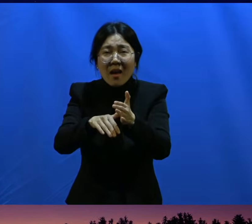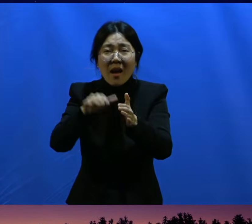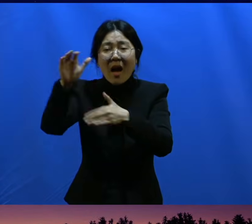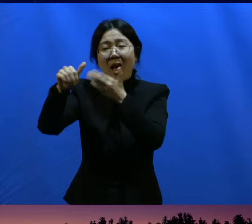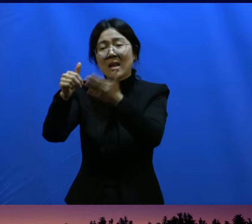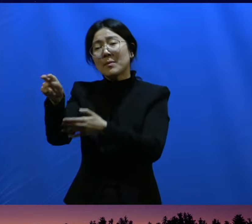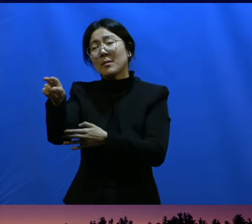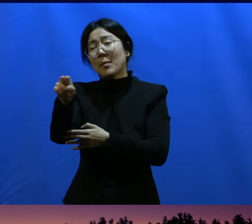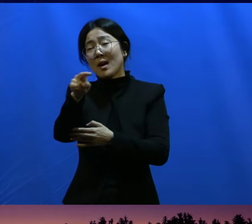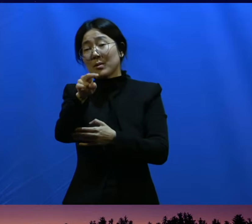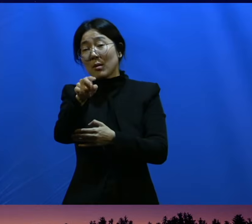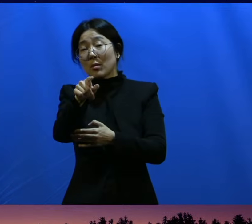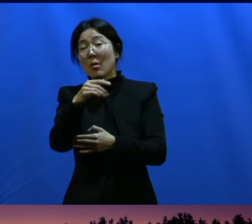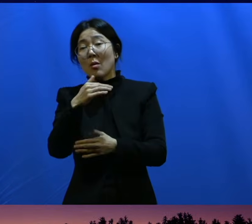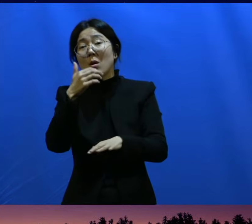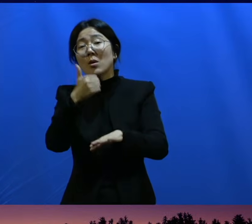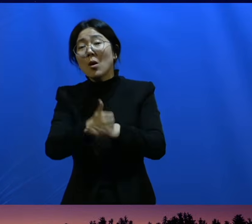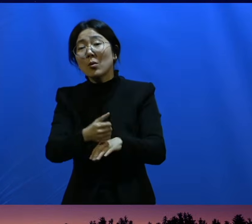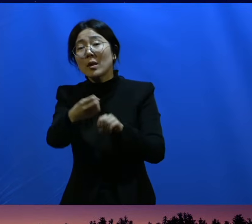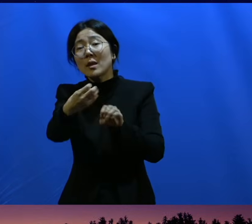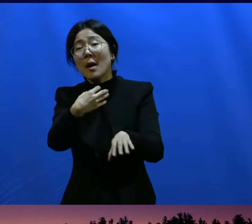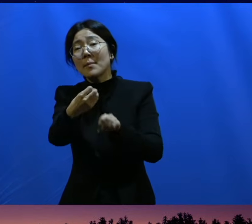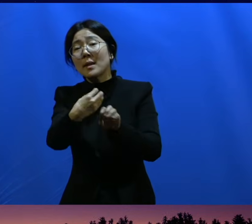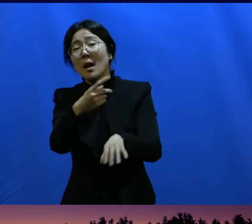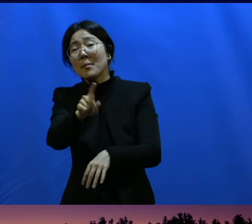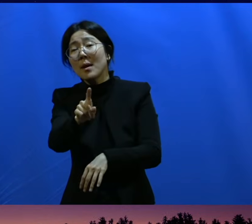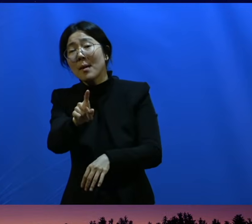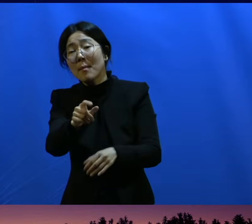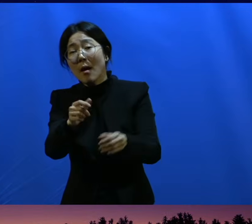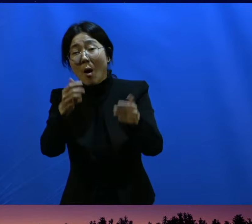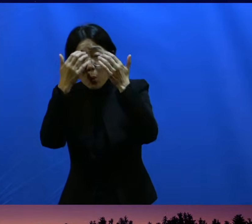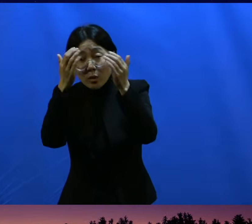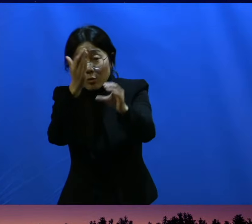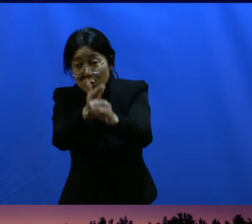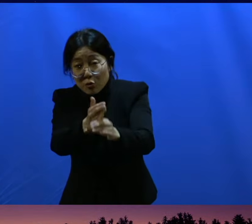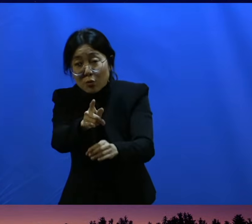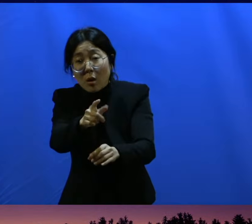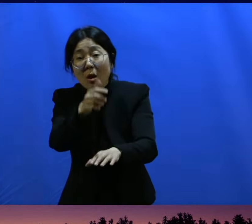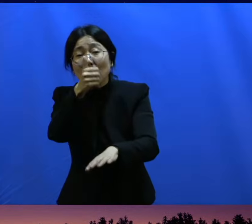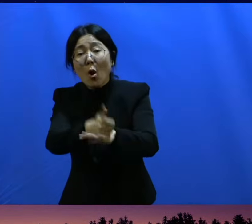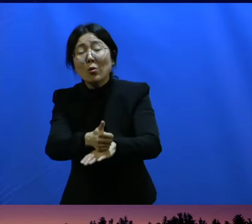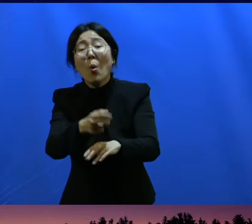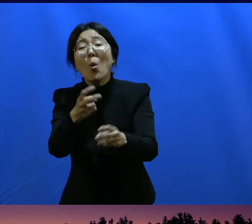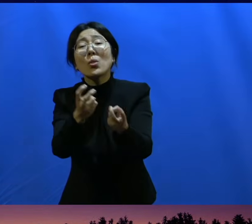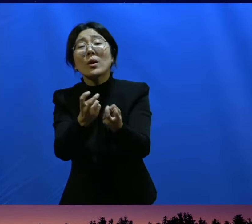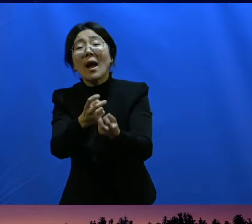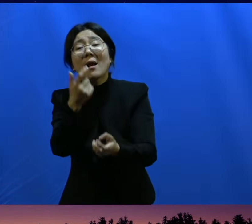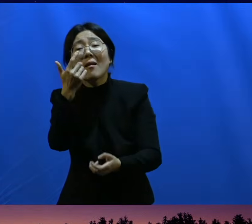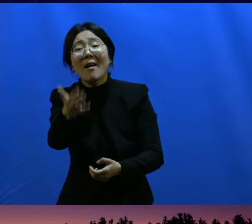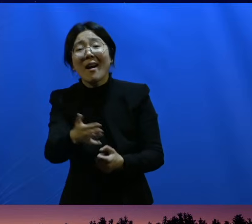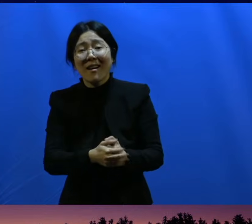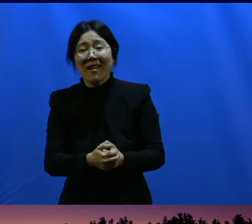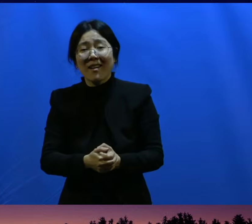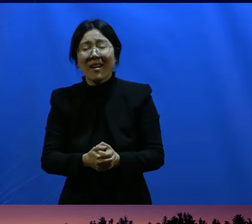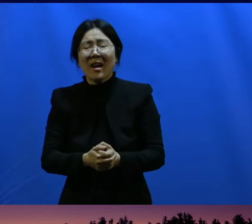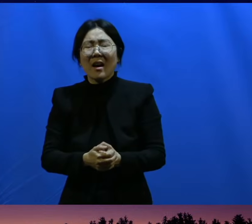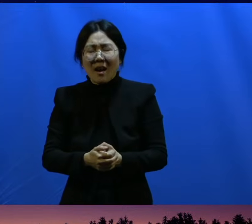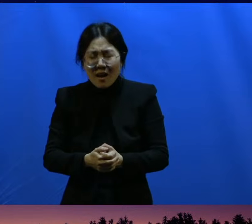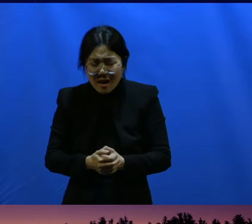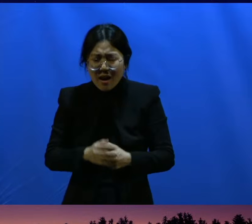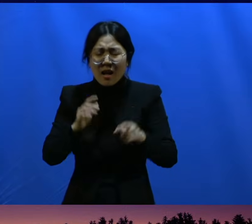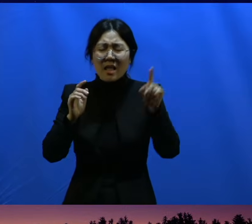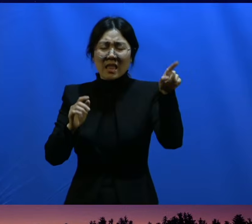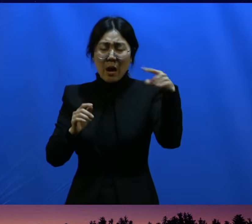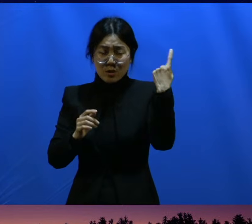바라보세요. 우리가 어떻게 반응한가. 그 인생이 가장 힘들고 어려운 이 아둘람 굴에 있을 때 하나님이 400명이라고 하는